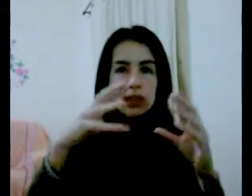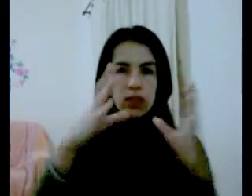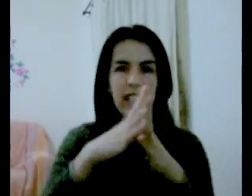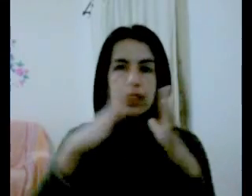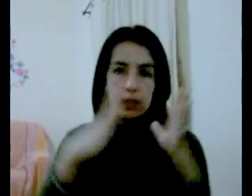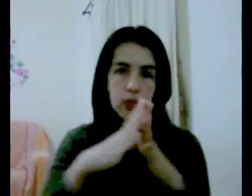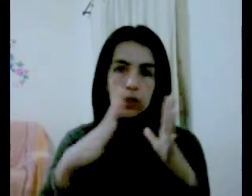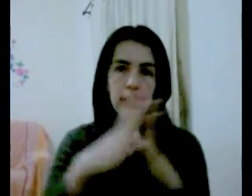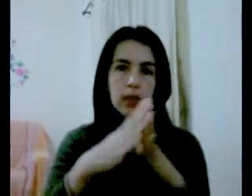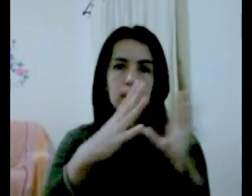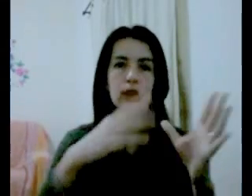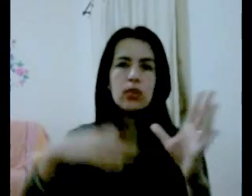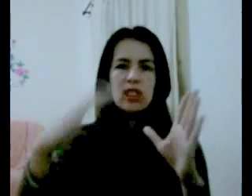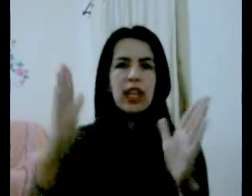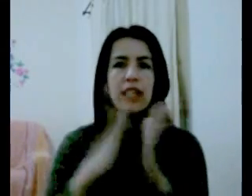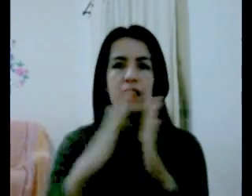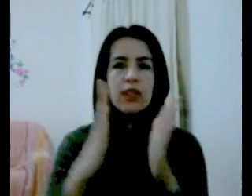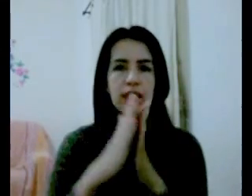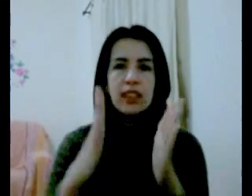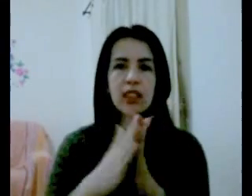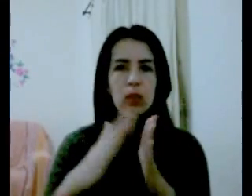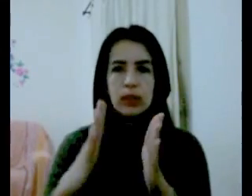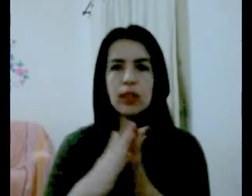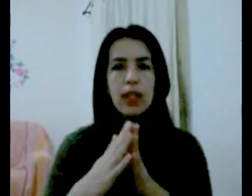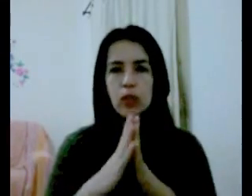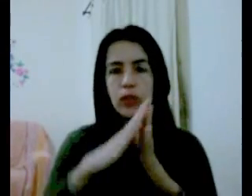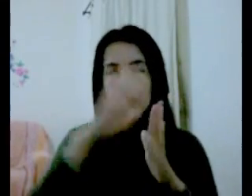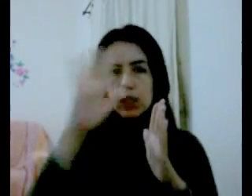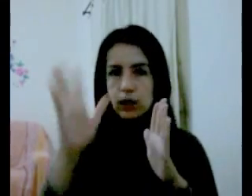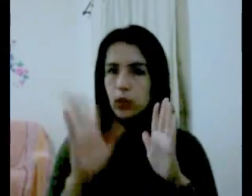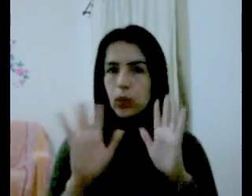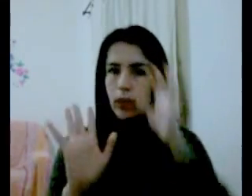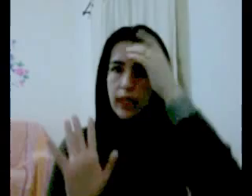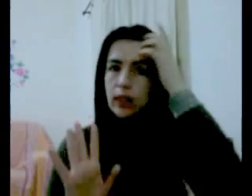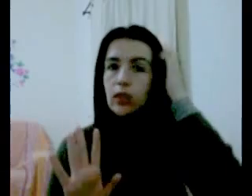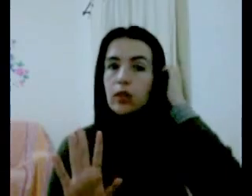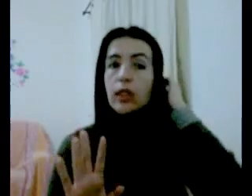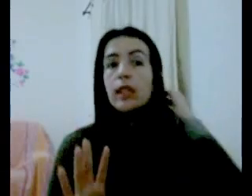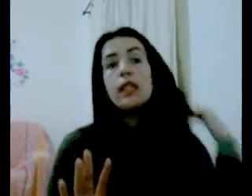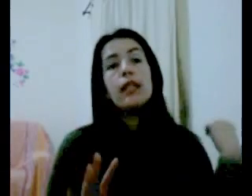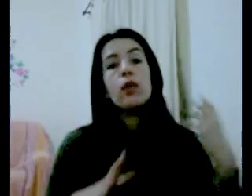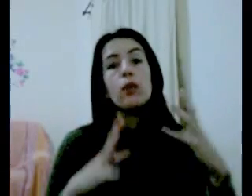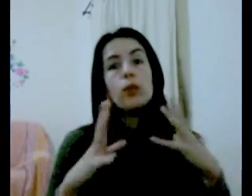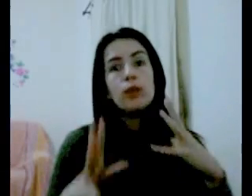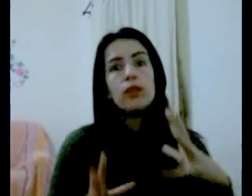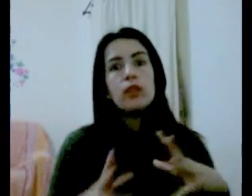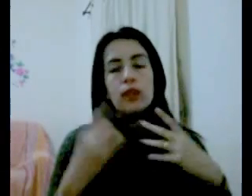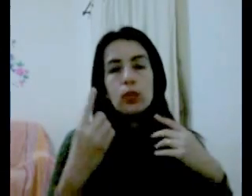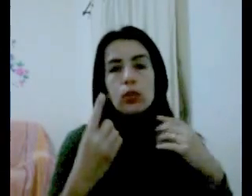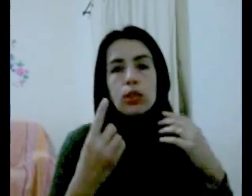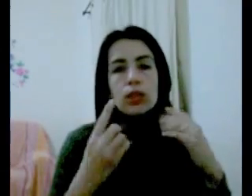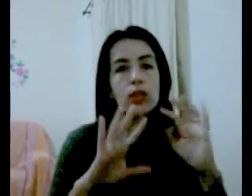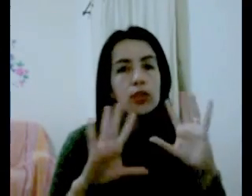coisas assim que vai aderindo, né, que a menstruação sai, daí vai aderindo, sei lá, eu li em algum lugar isso, e aí como a menstruação desceu um dia, eu